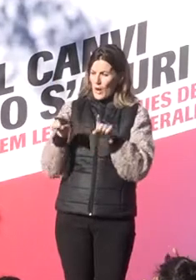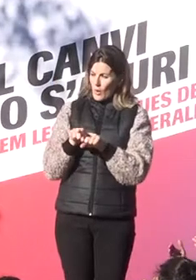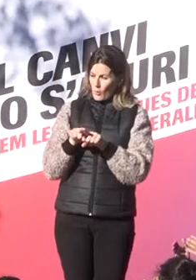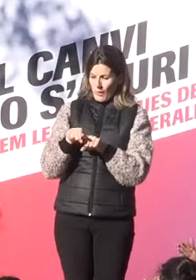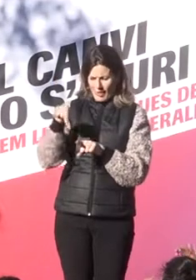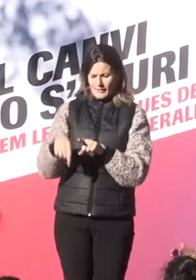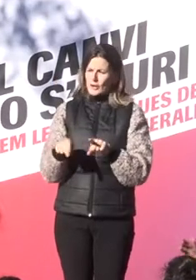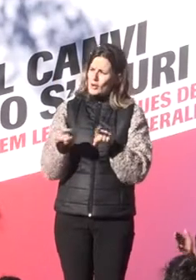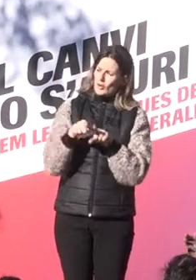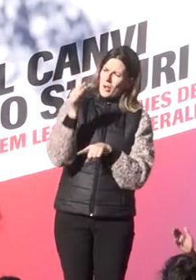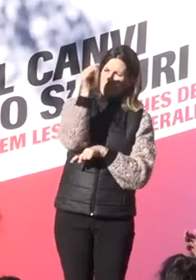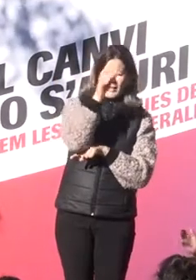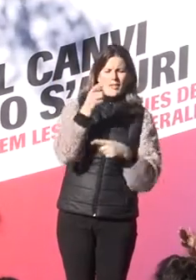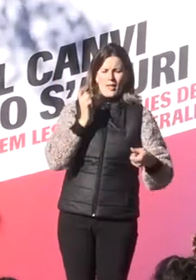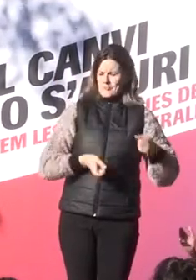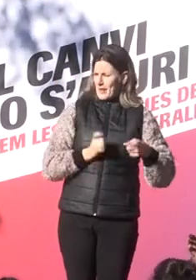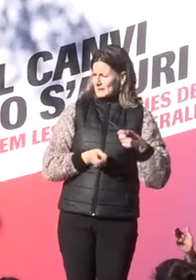hacen allí en mexico